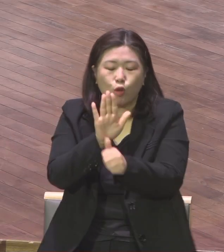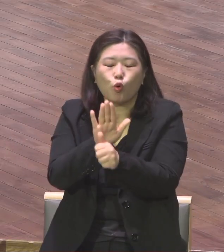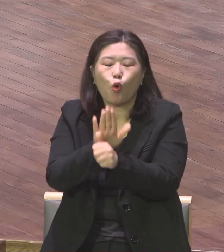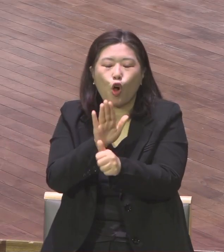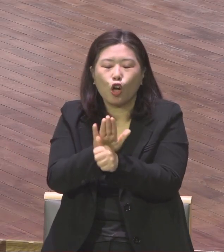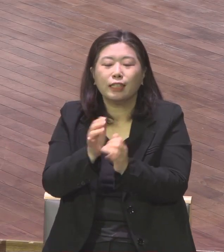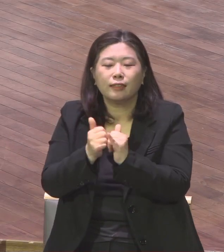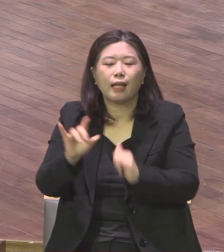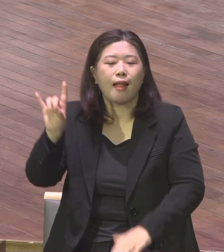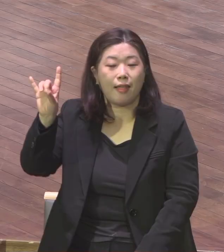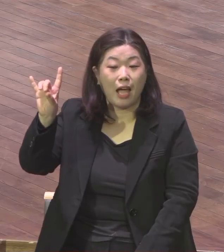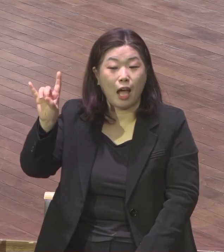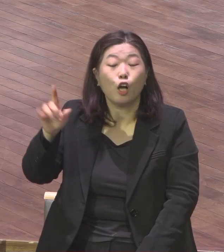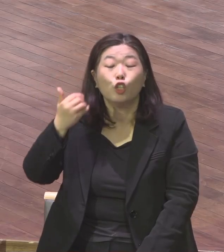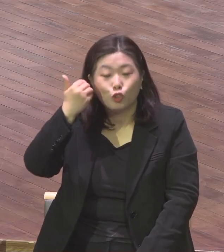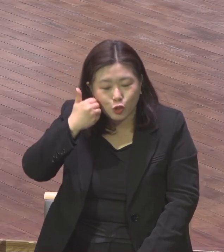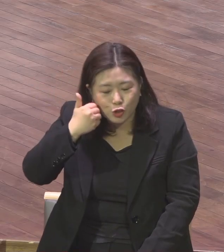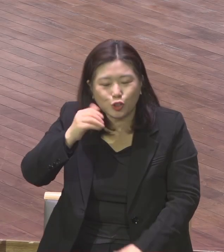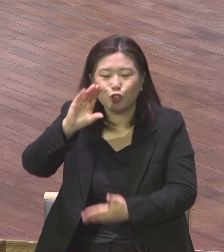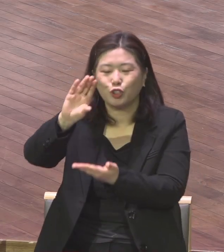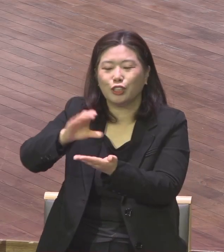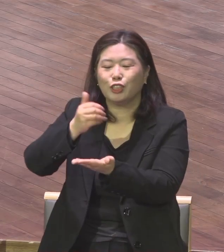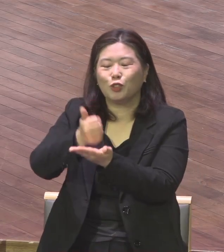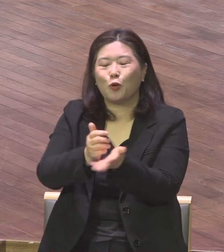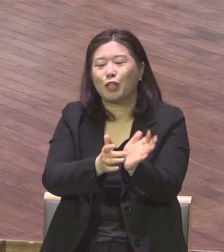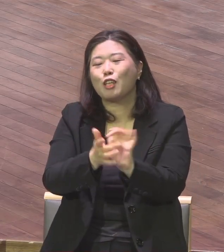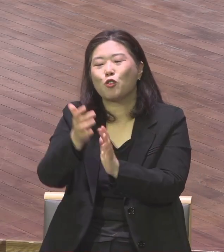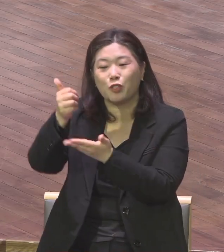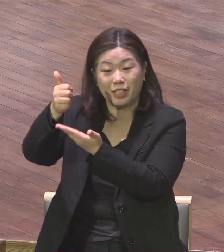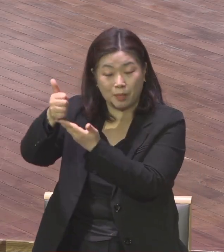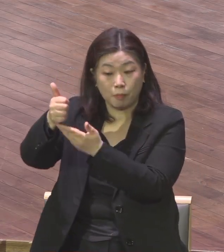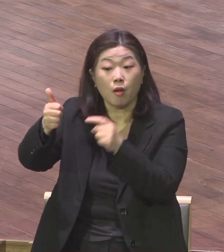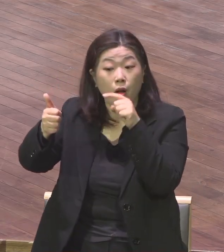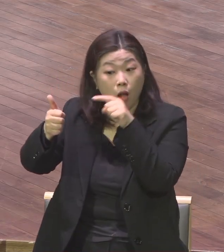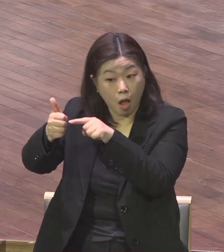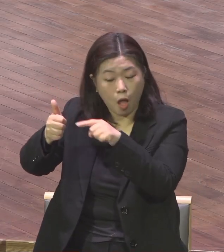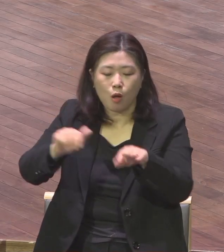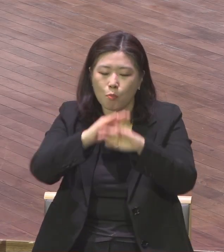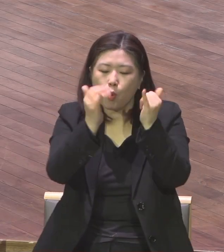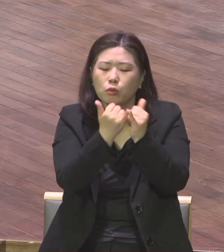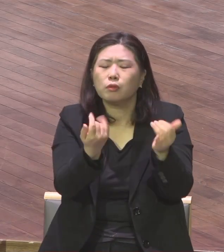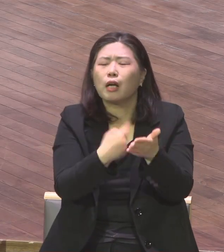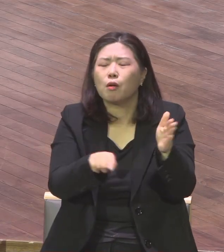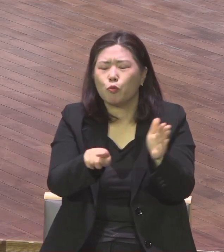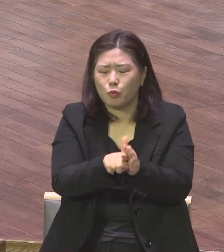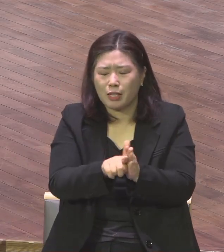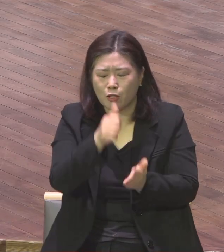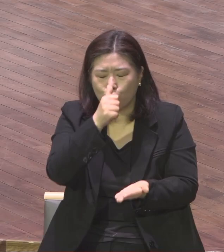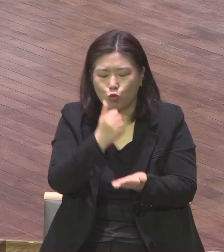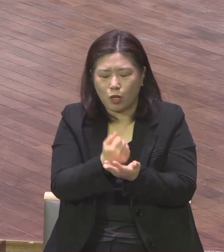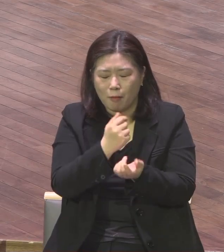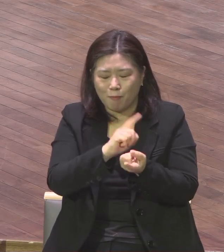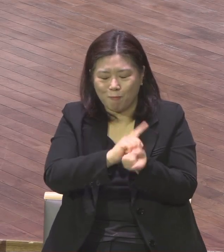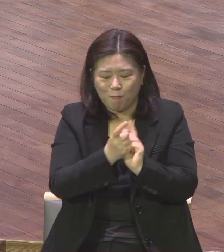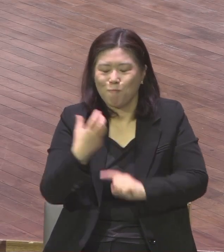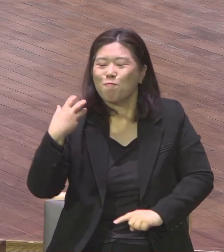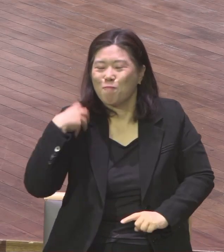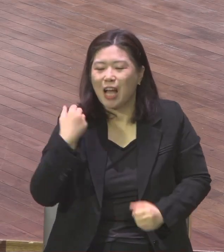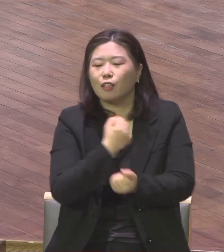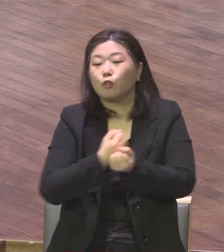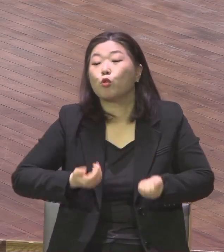대성물로 주셨으니. 하나님 떠난 인간이 구원을 얻을 수 있는 유일한 길은 뭐냐? 예수